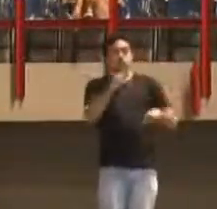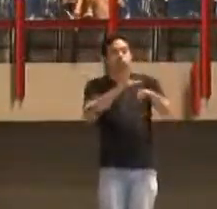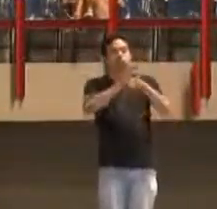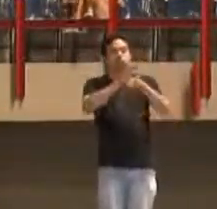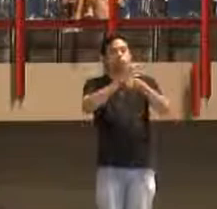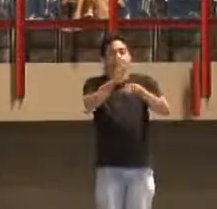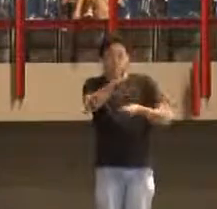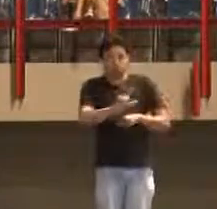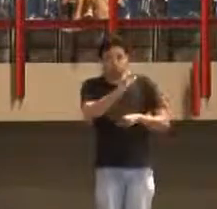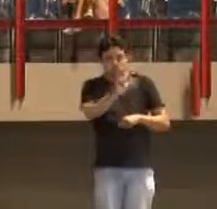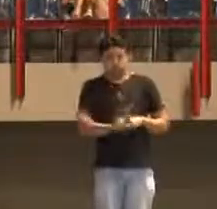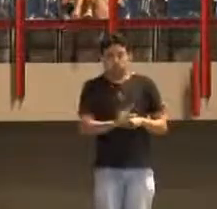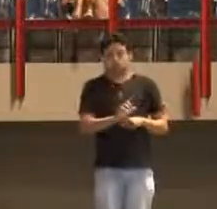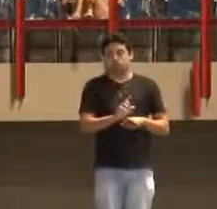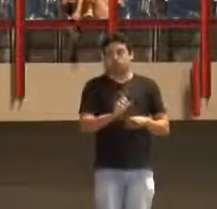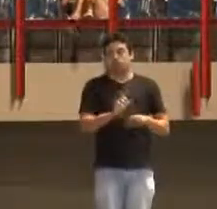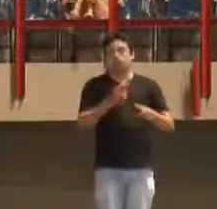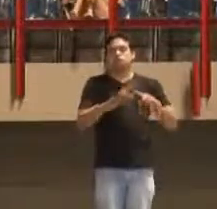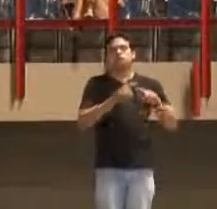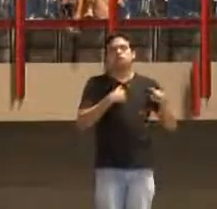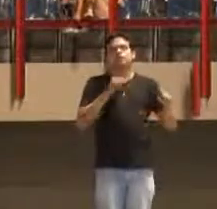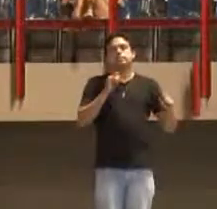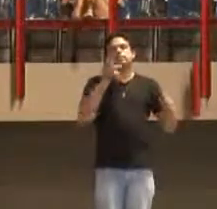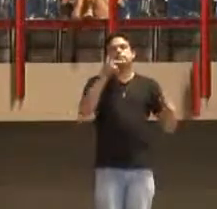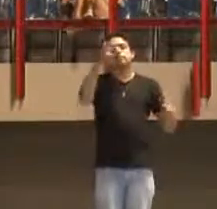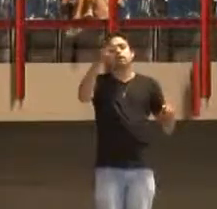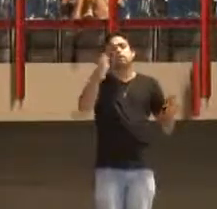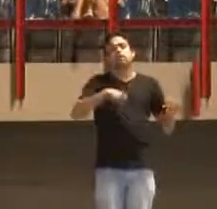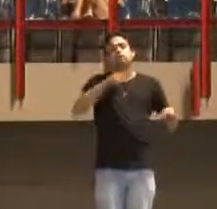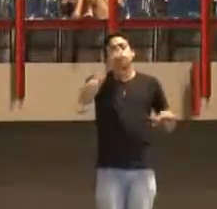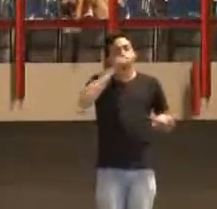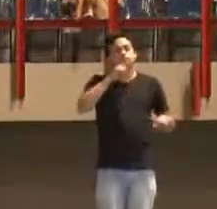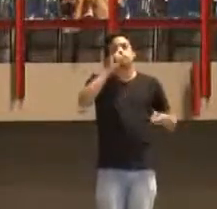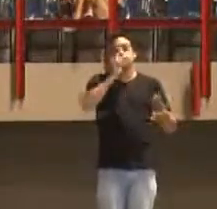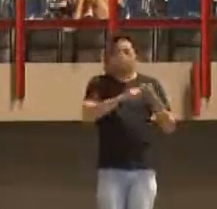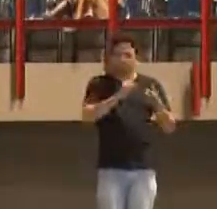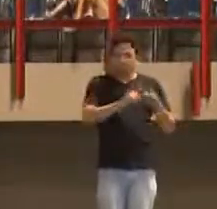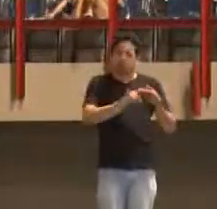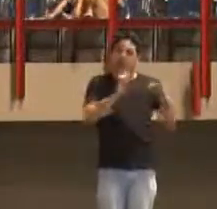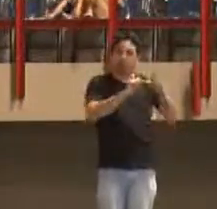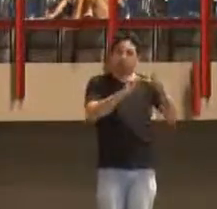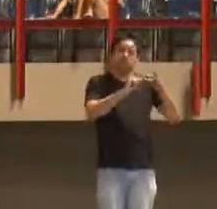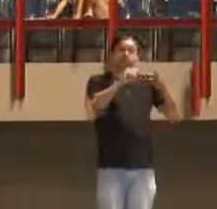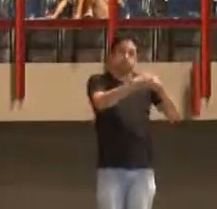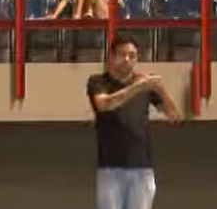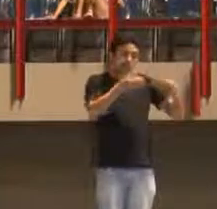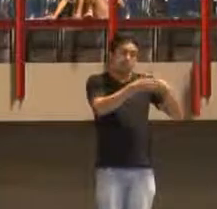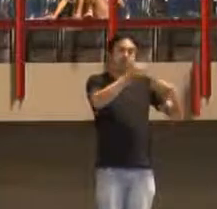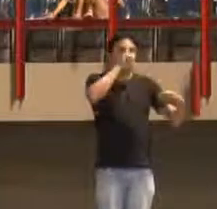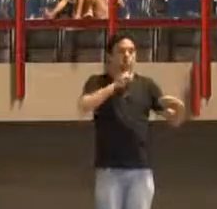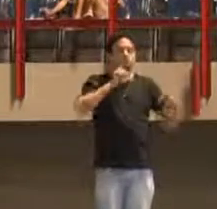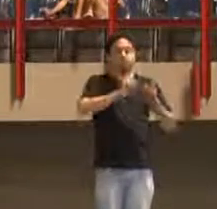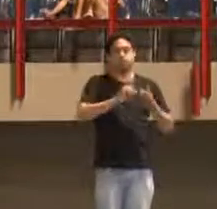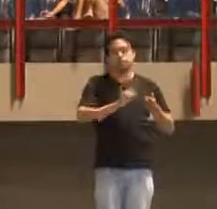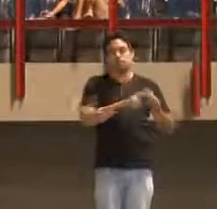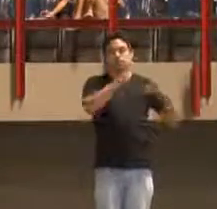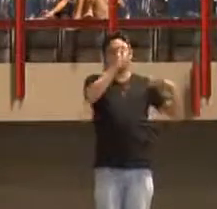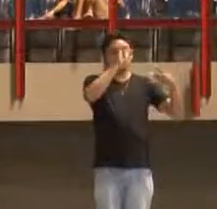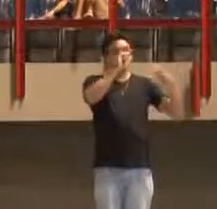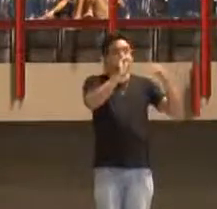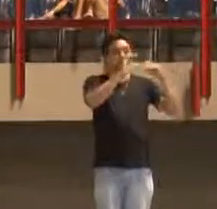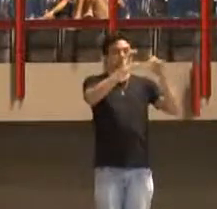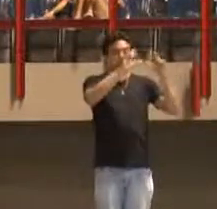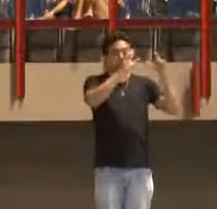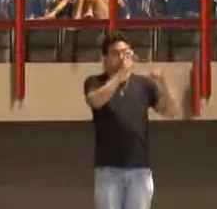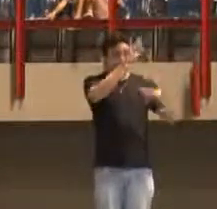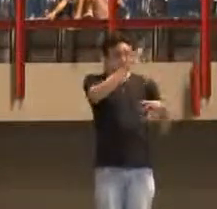vez ele sendo cinza. Ah, mas se dissesse que podia ser amarelo, aí você fazia ele sendo amarelo também. Você vai fazer cada uma separada.